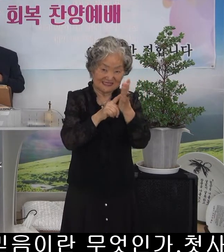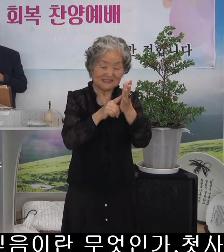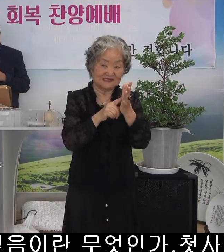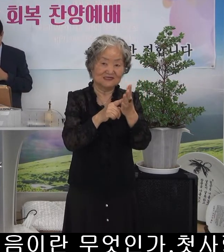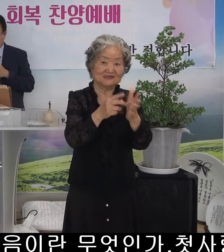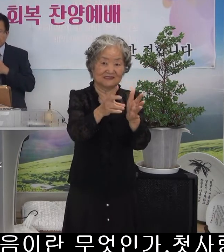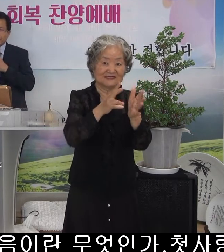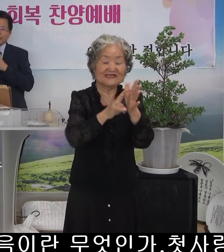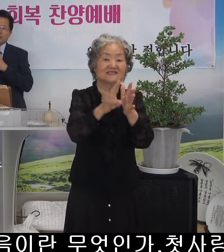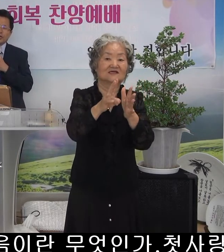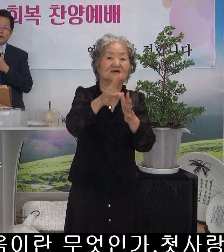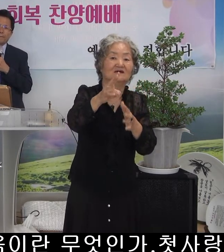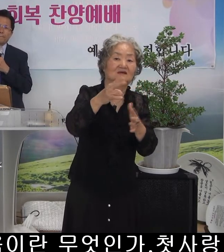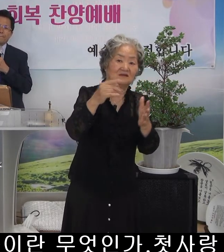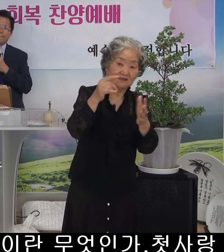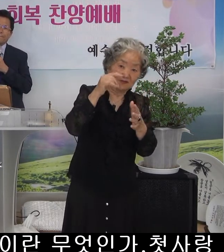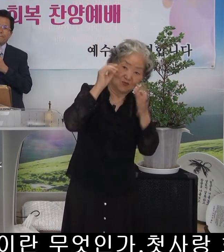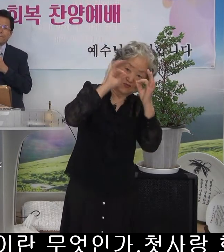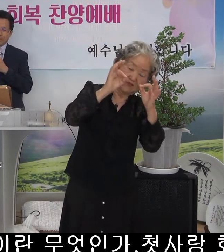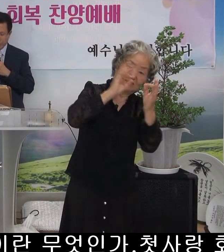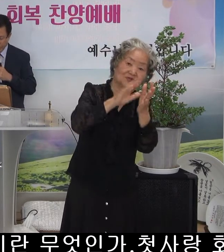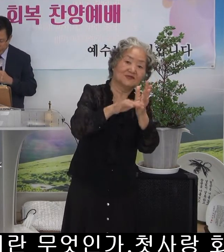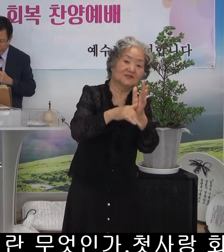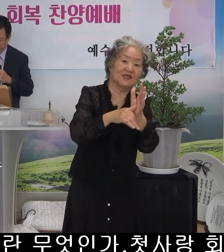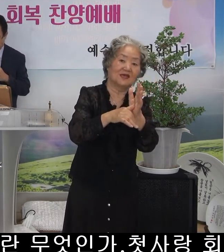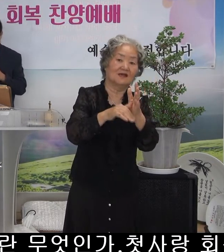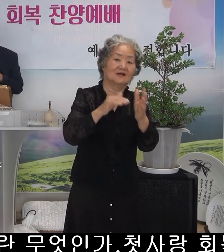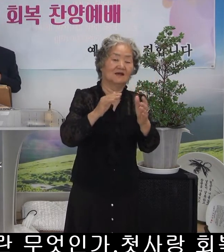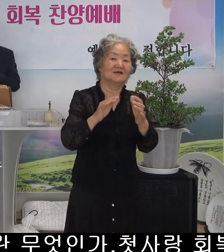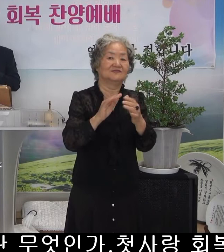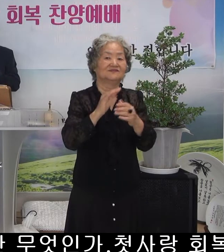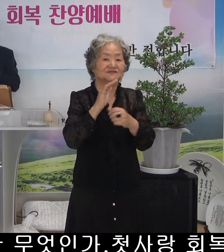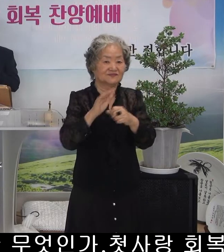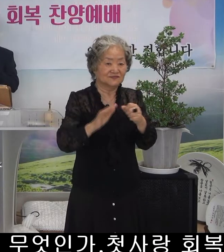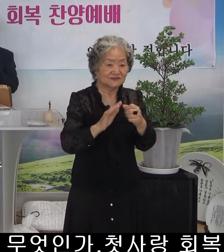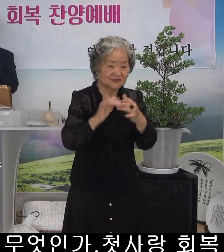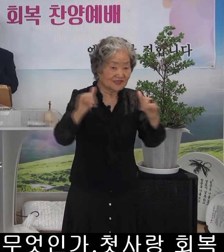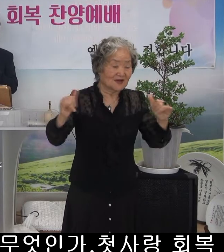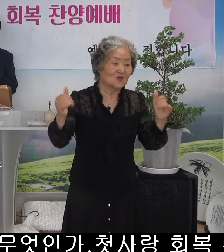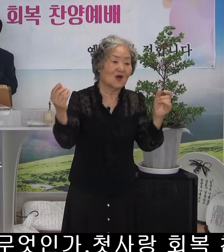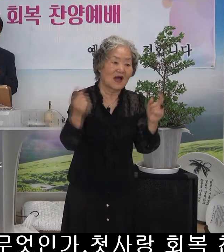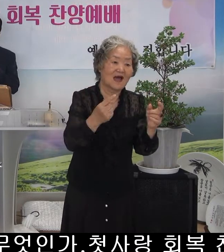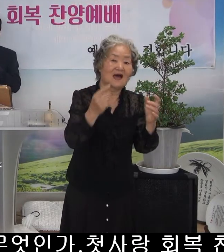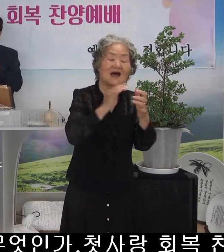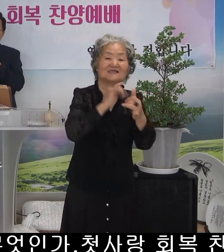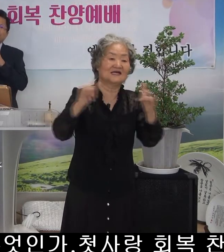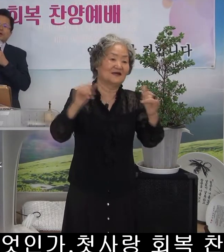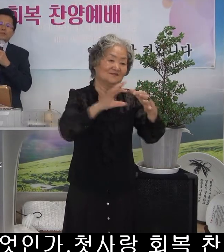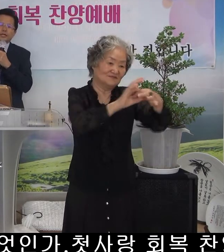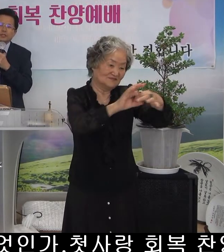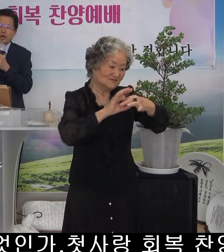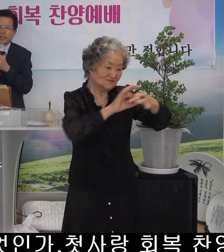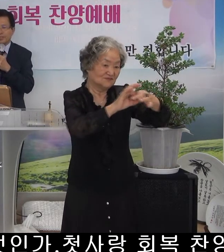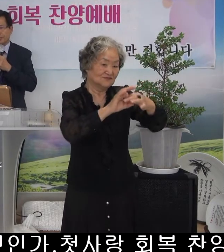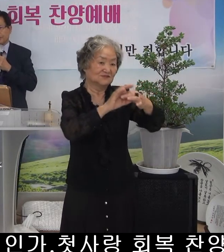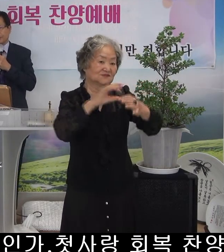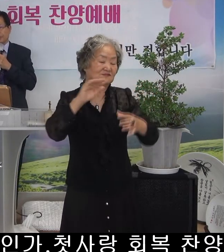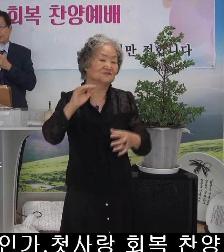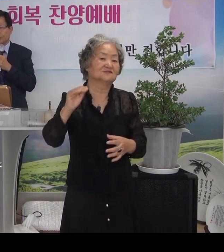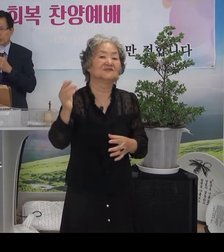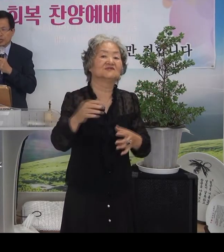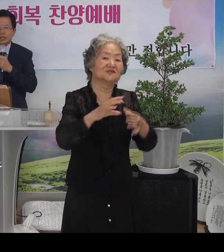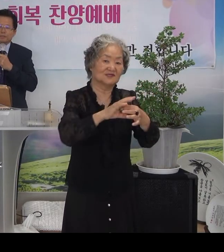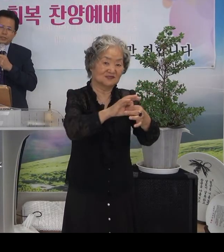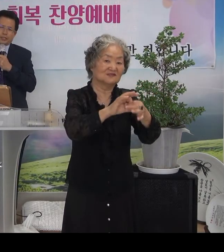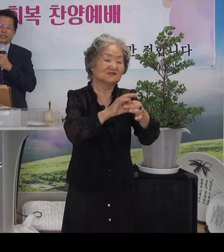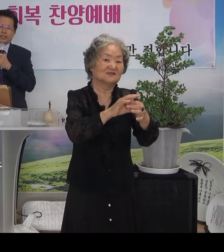또 사람과 사람 사이를 연결해주는 믿음이, 이 믿음은 바로 법이라는 관계